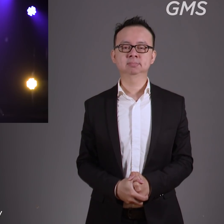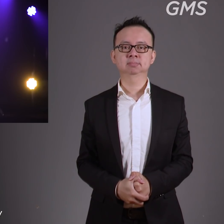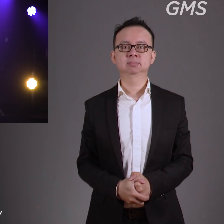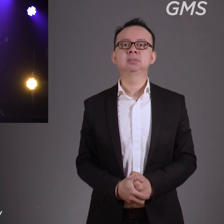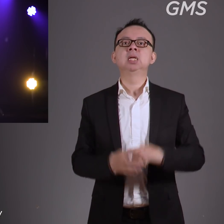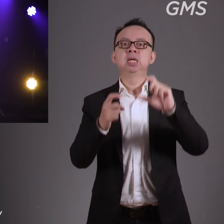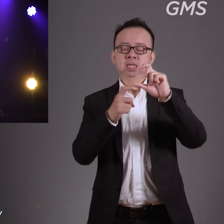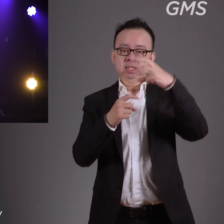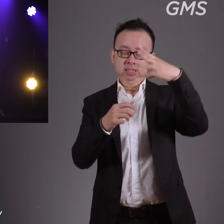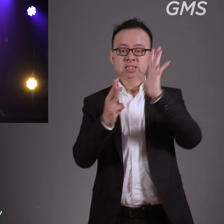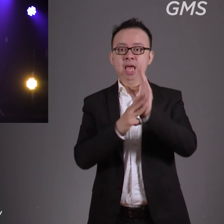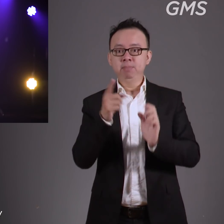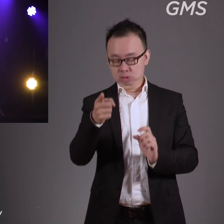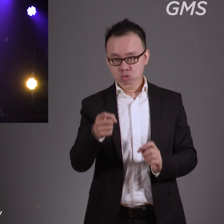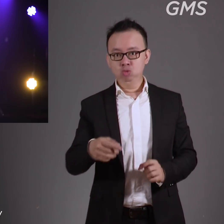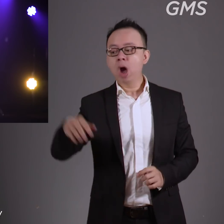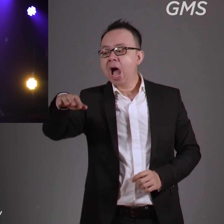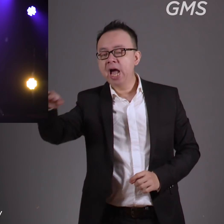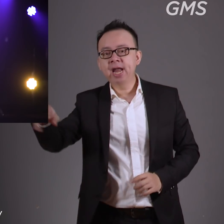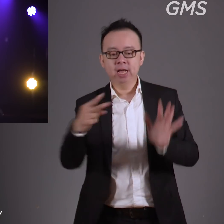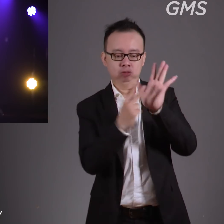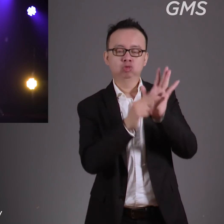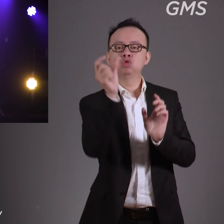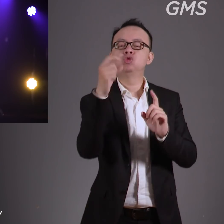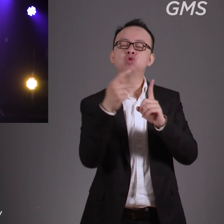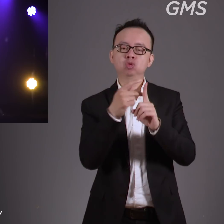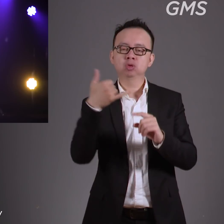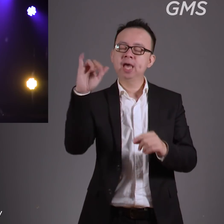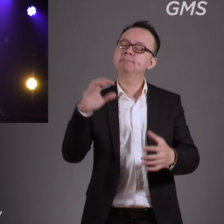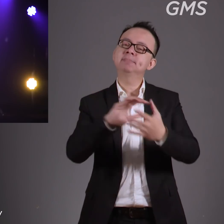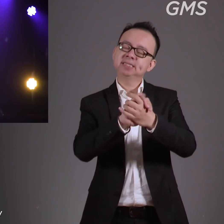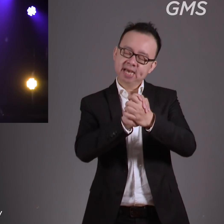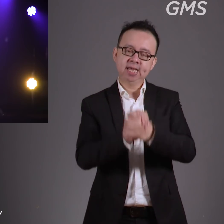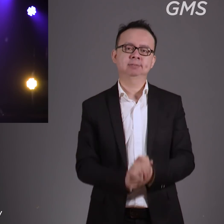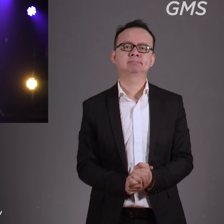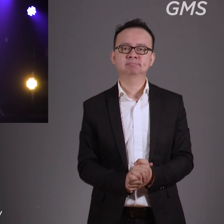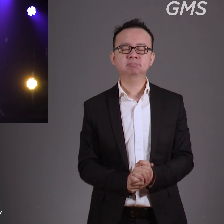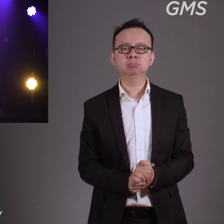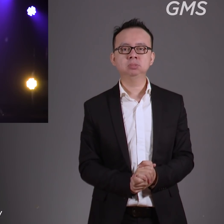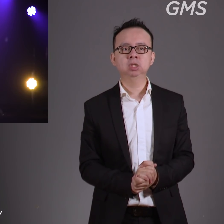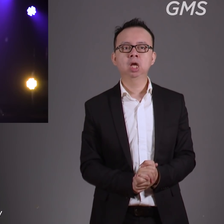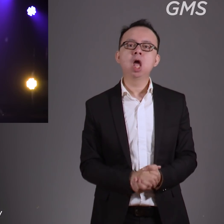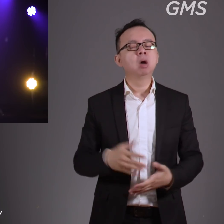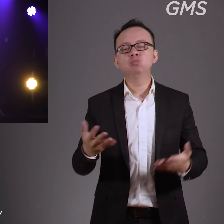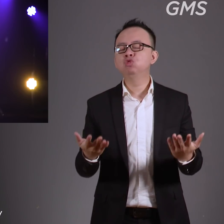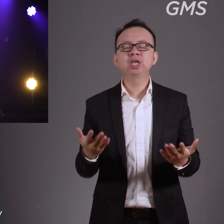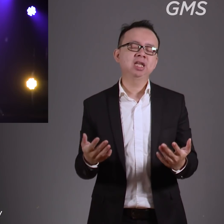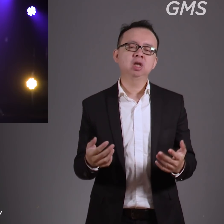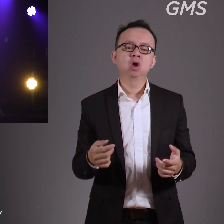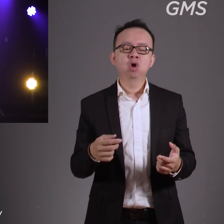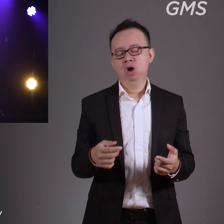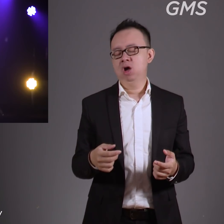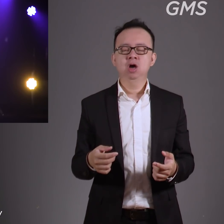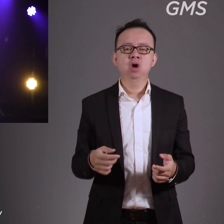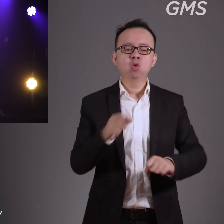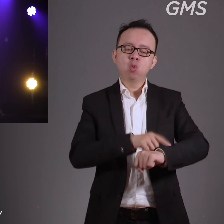anak Nuh yang percaya. Mungkin waktu papanya bangun bahtera, yang sungguhan percaya itu si Sem. Bahkan yang